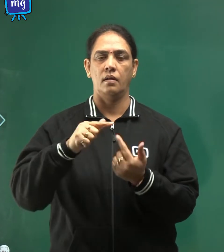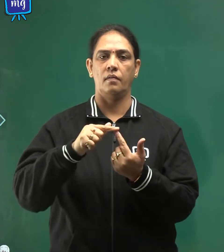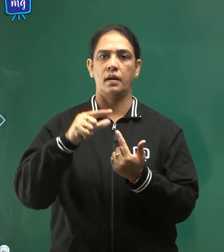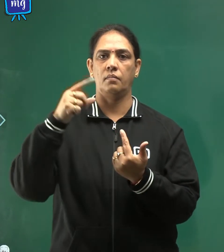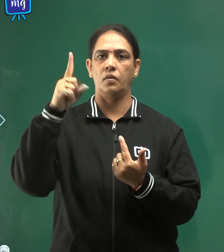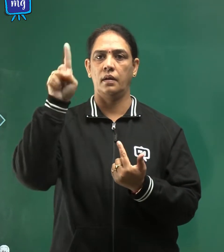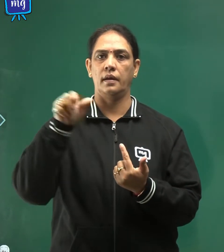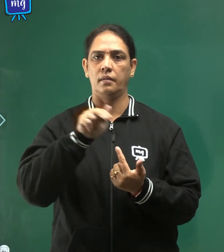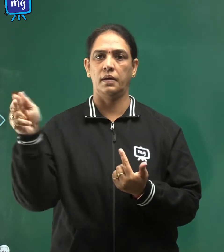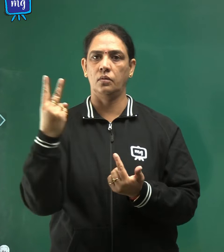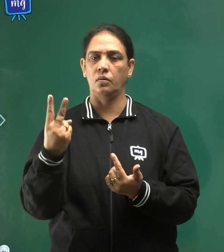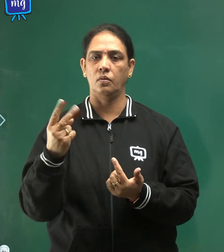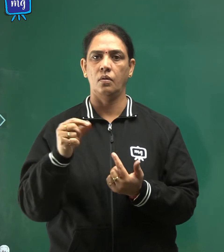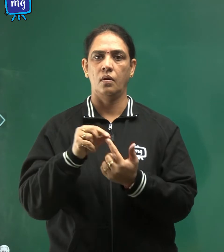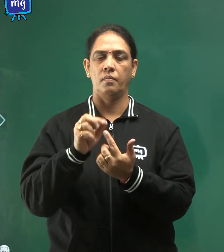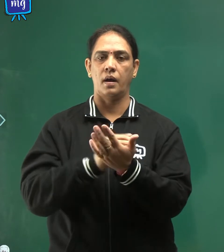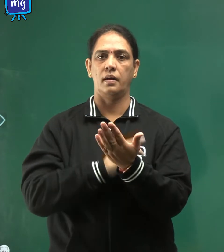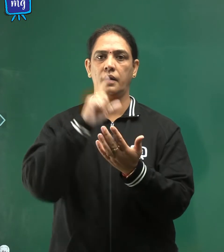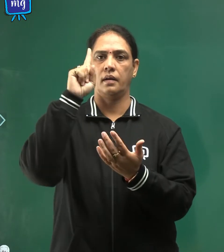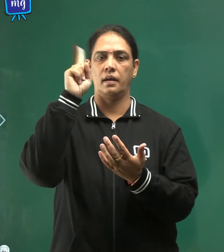वर्गमूल भाग 1